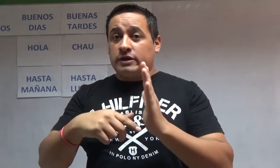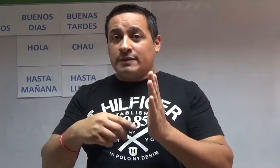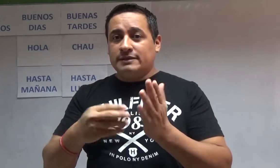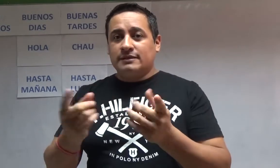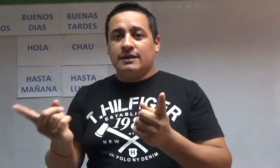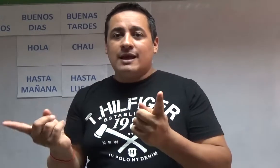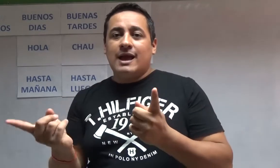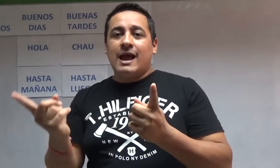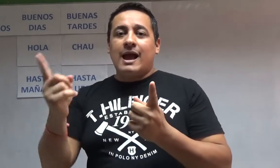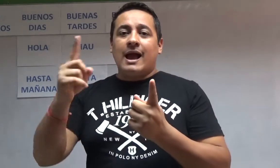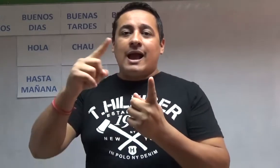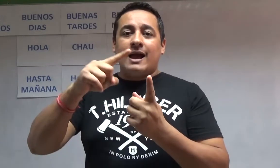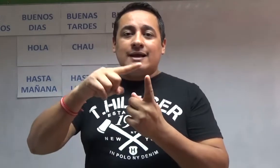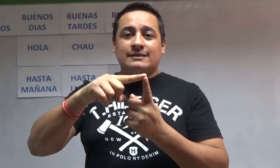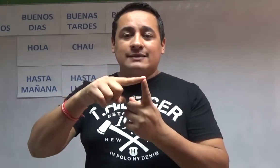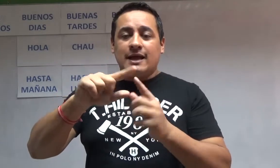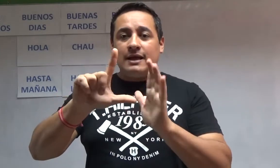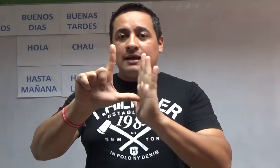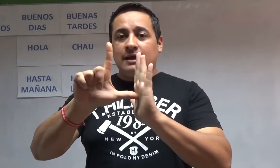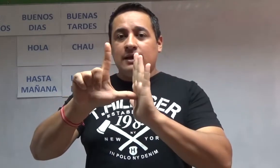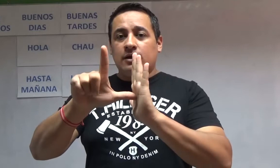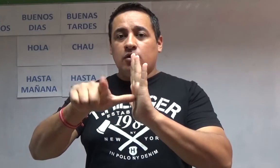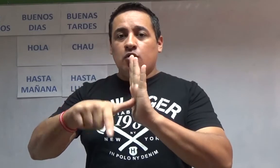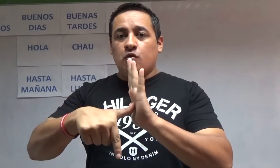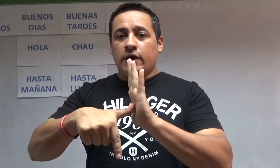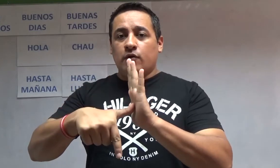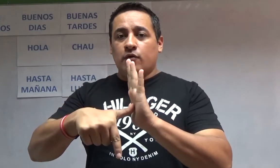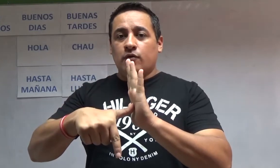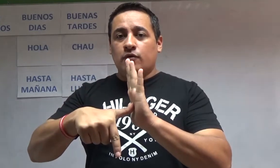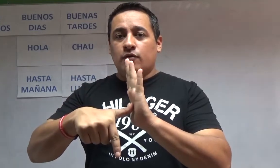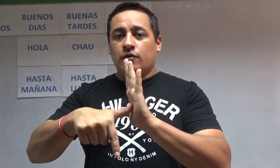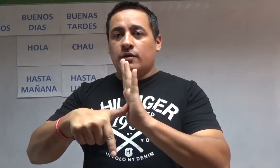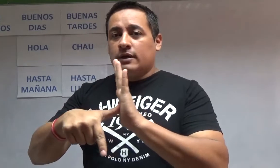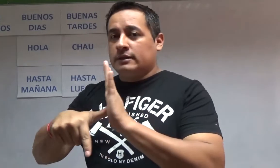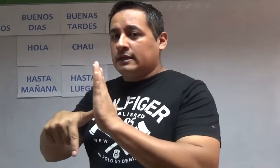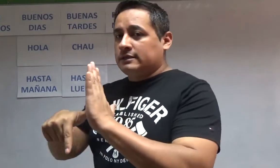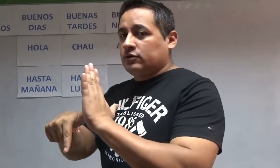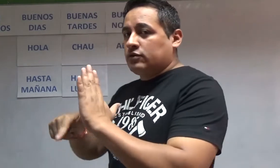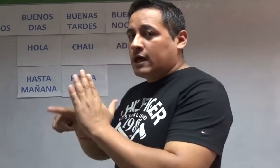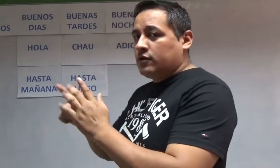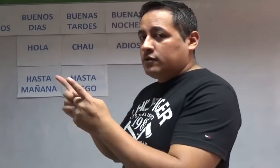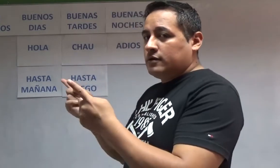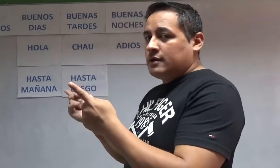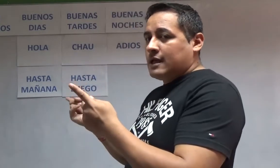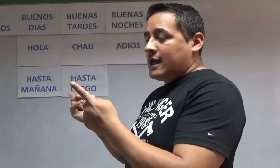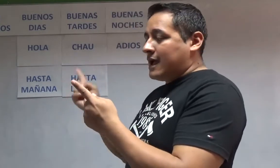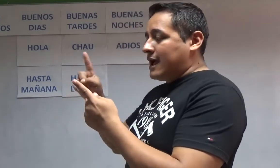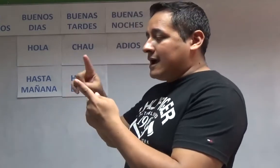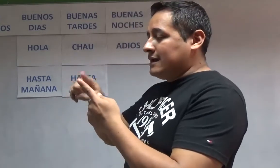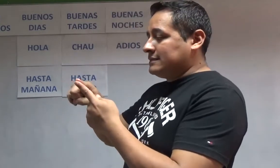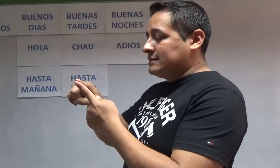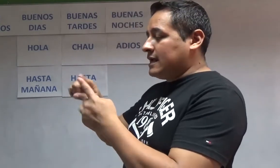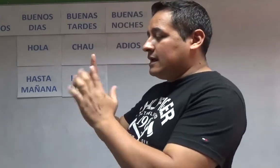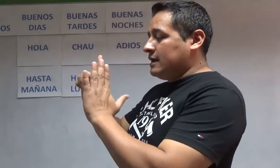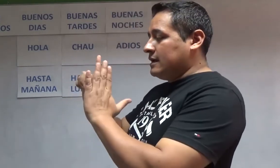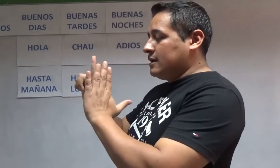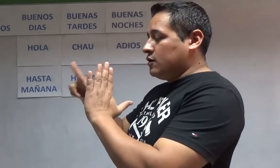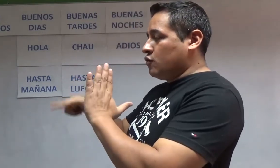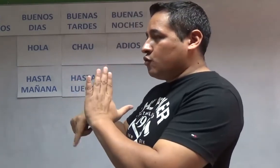vez. Hasta luego. De este otro lado. Hasta